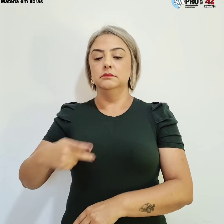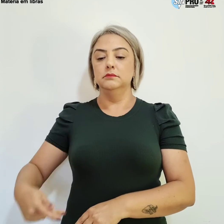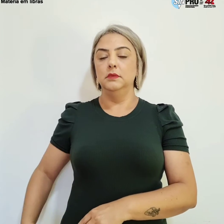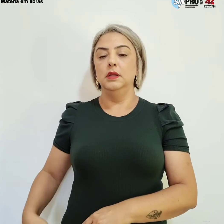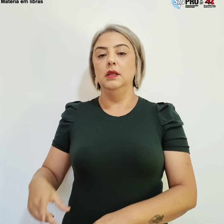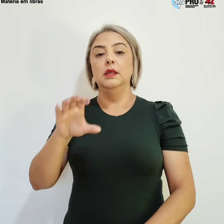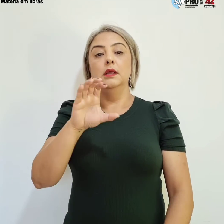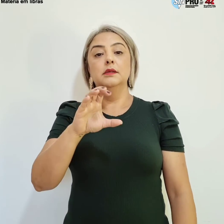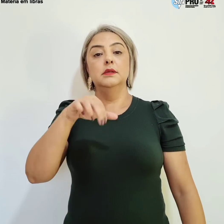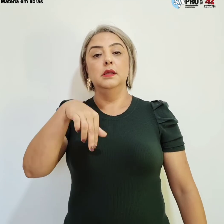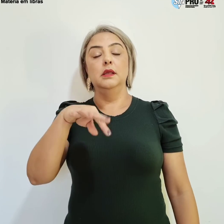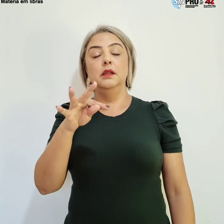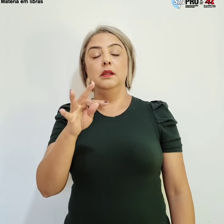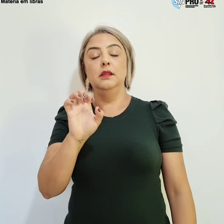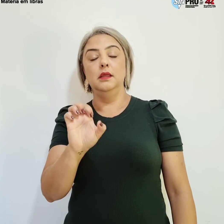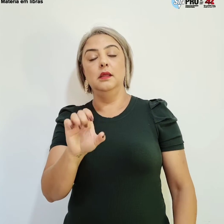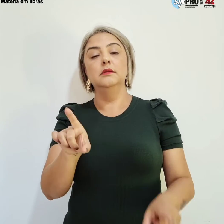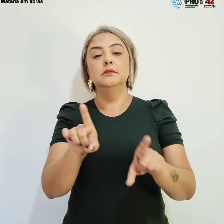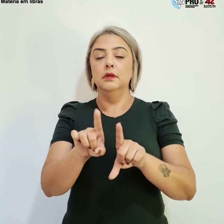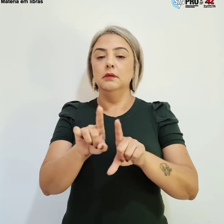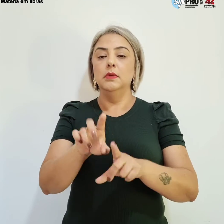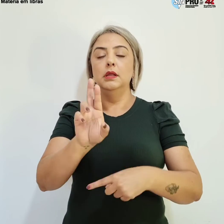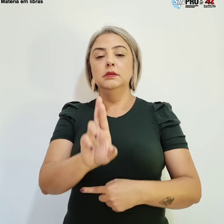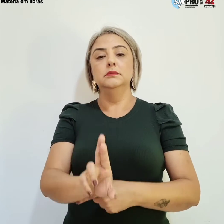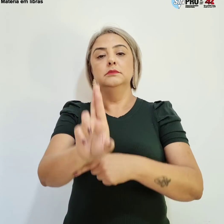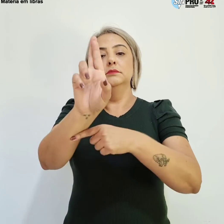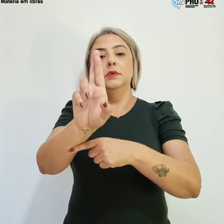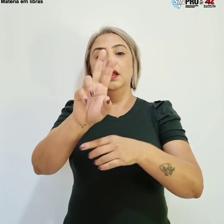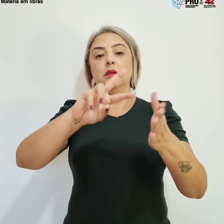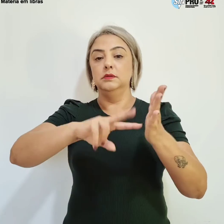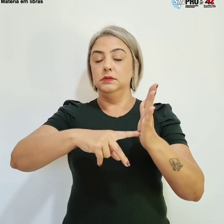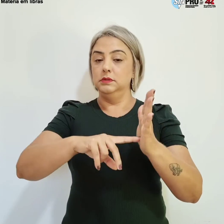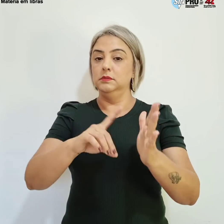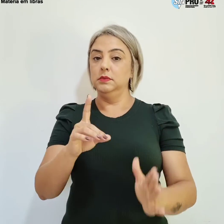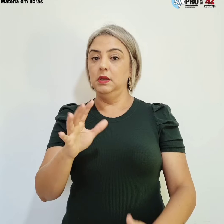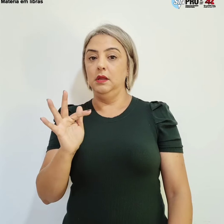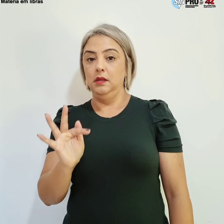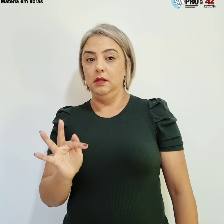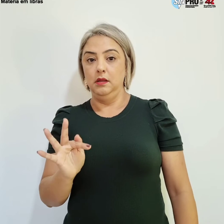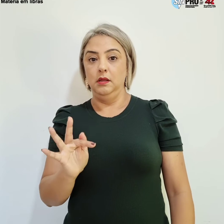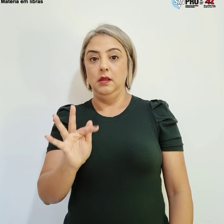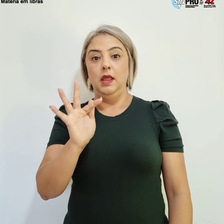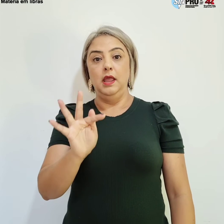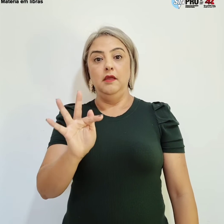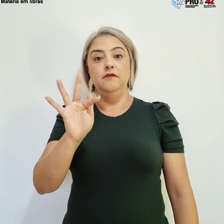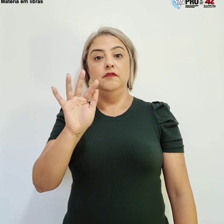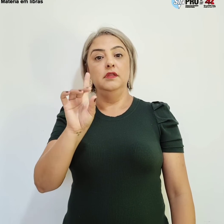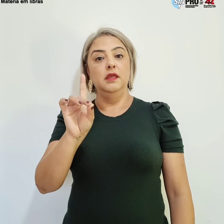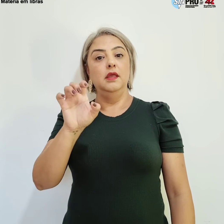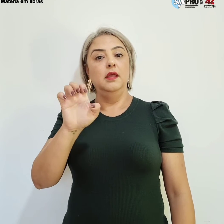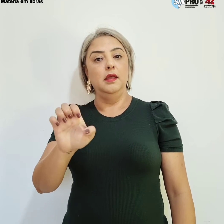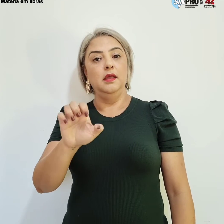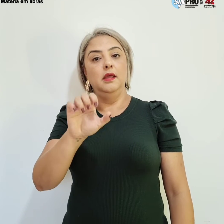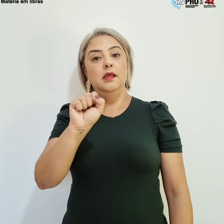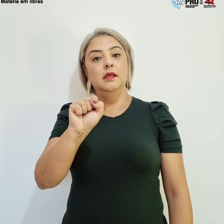CNTE, além de representantes do Simpro-DF, FDE, SAI,